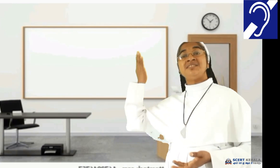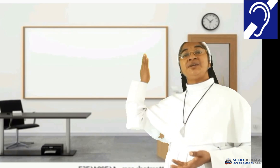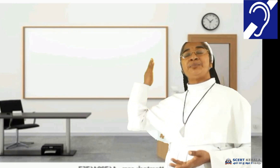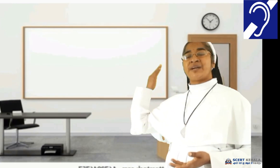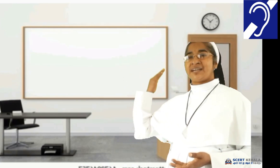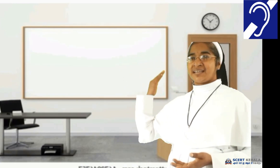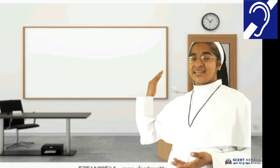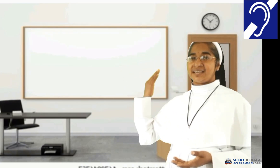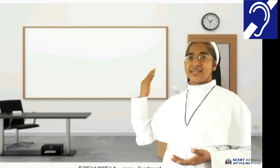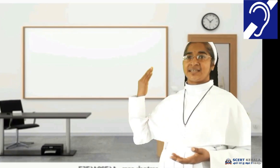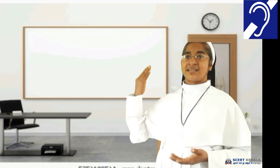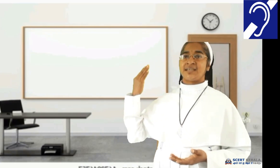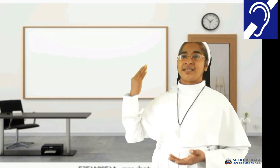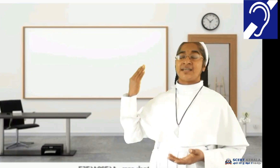പണ്ട് പണ്ട്